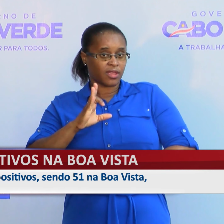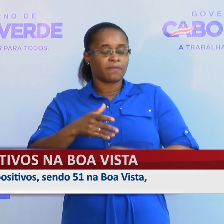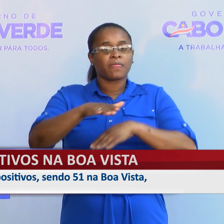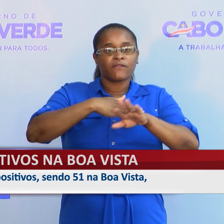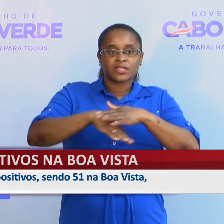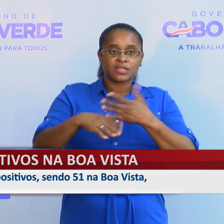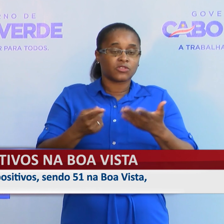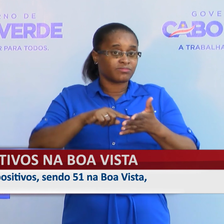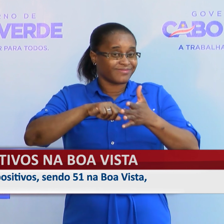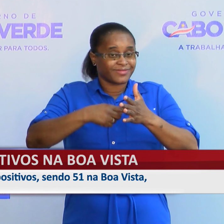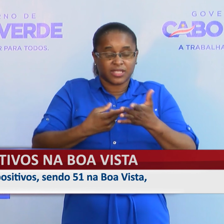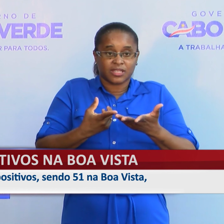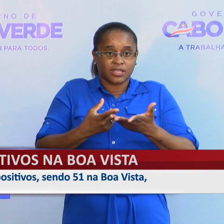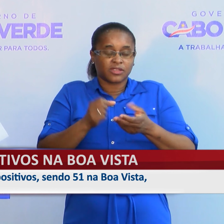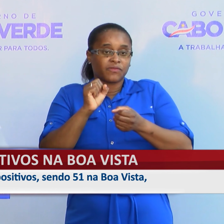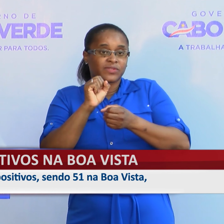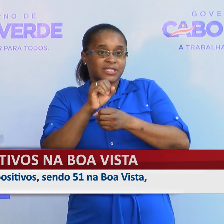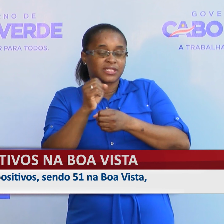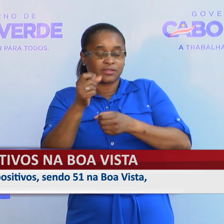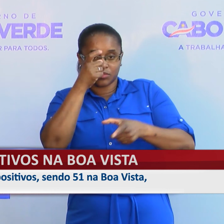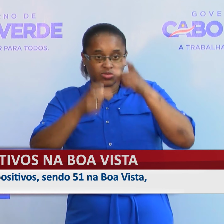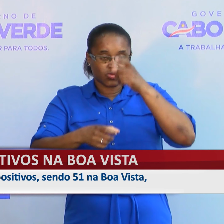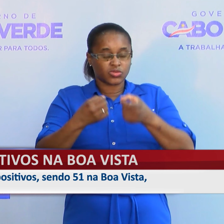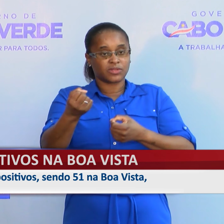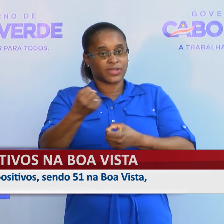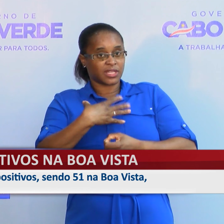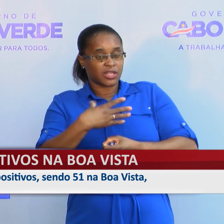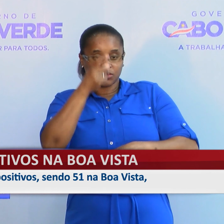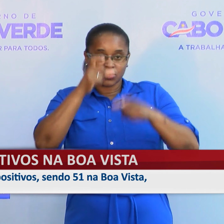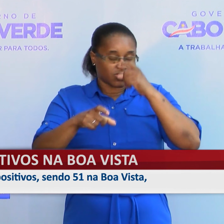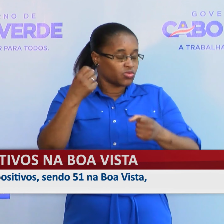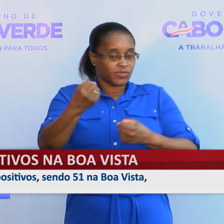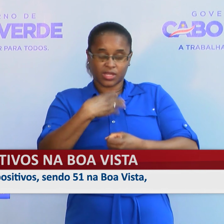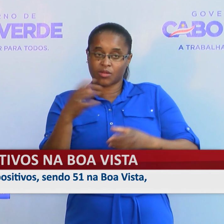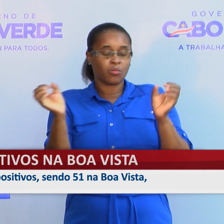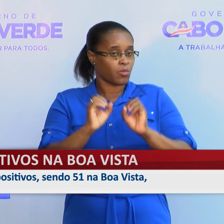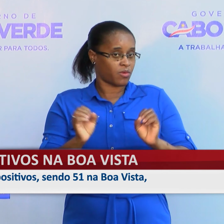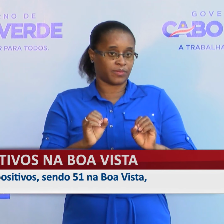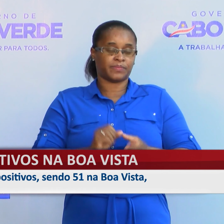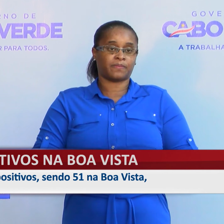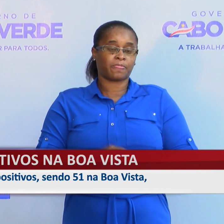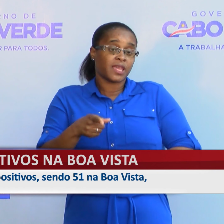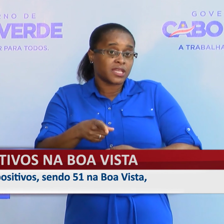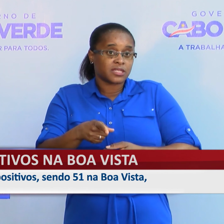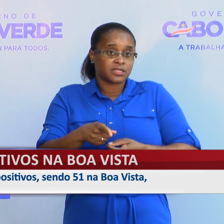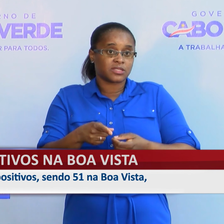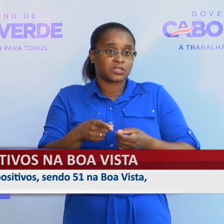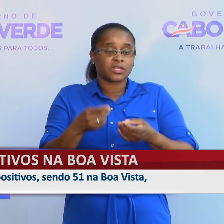fazer uma triagem entre infectados e não infectados. Estes